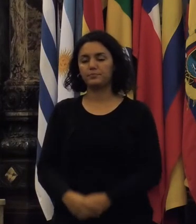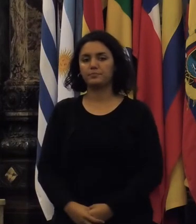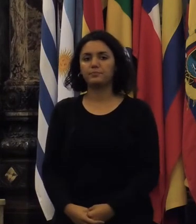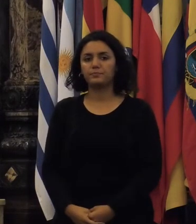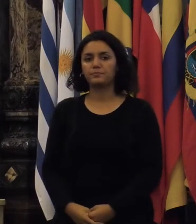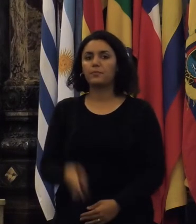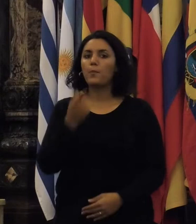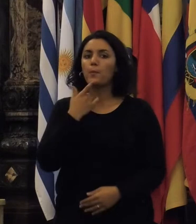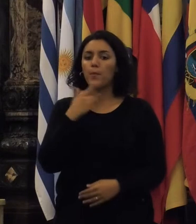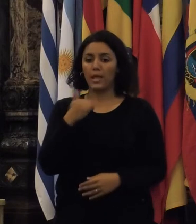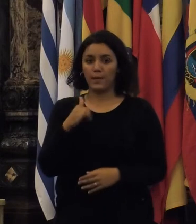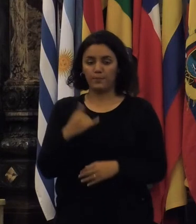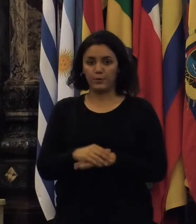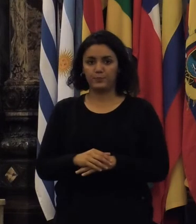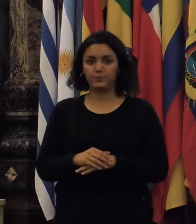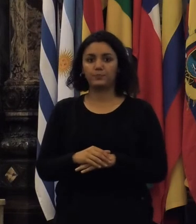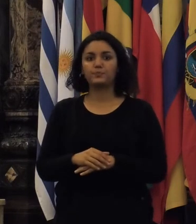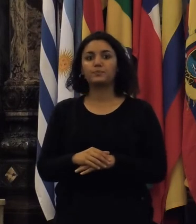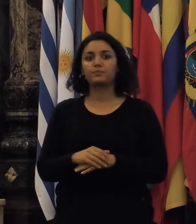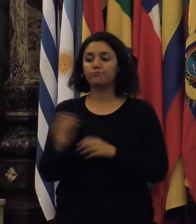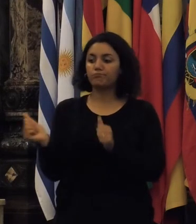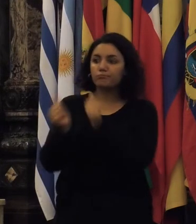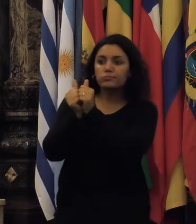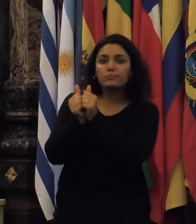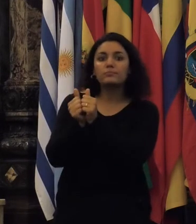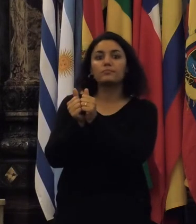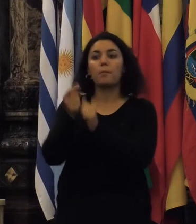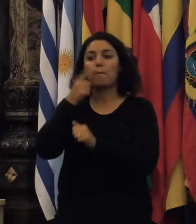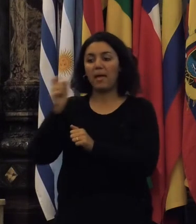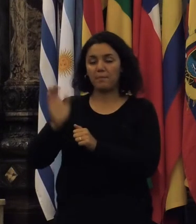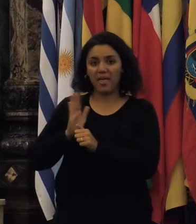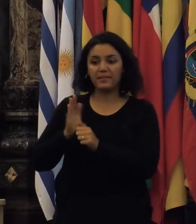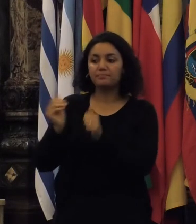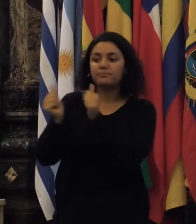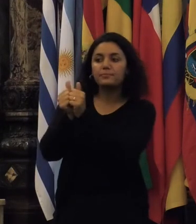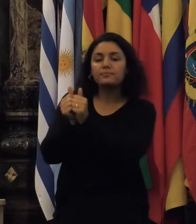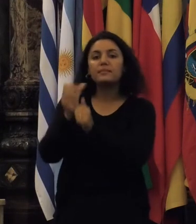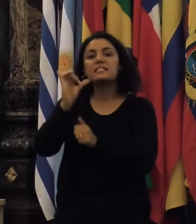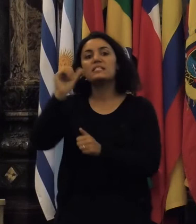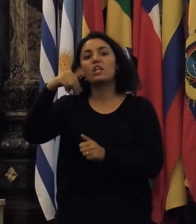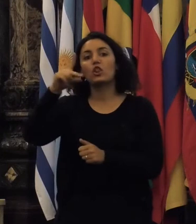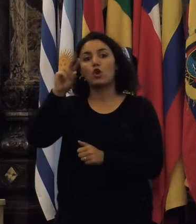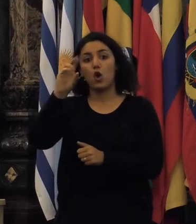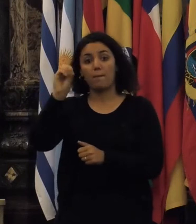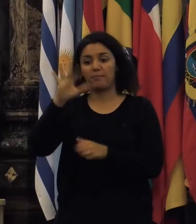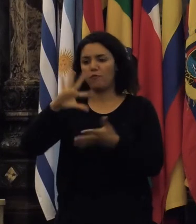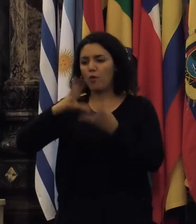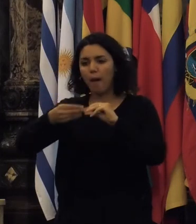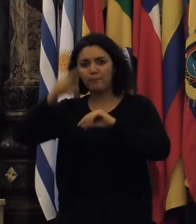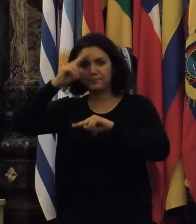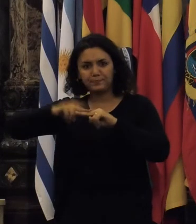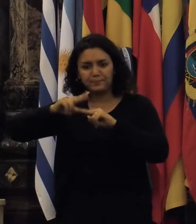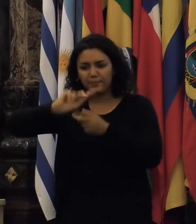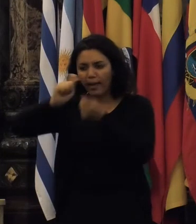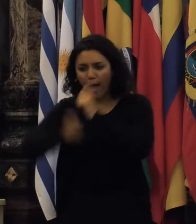Por ejemplo, síndrome de alienación parental. ¿Escucharon hablar? ¿Sí? Eso fue un invento. No hay